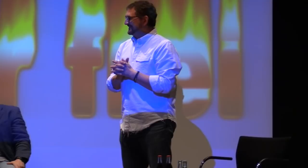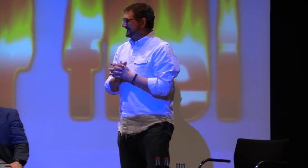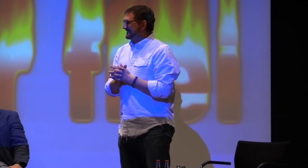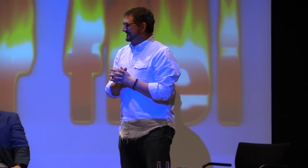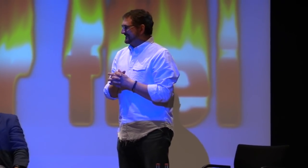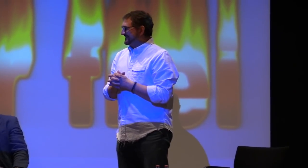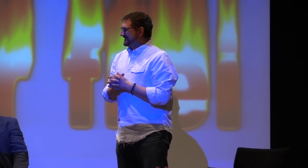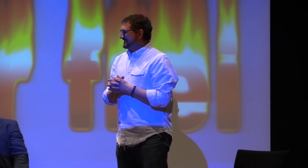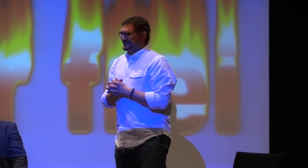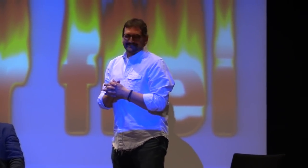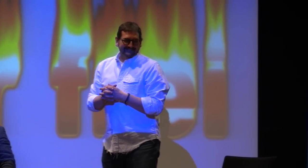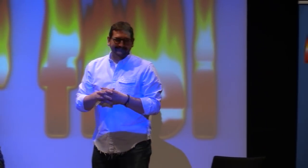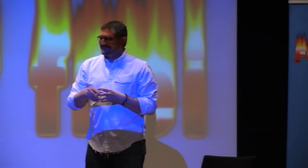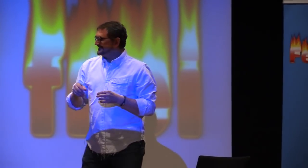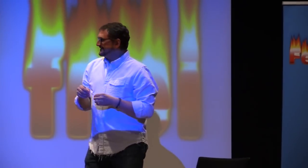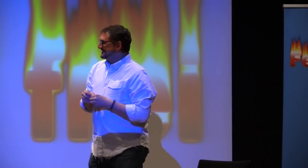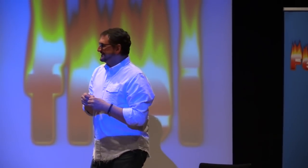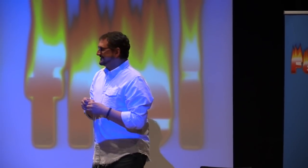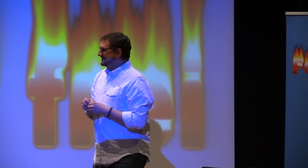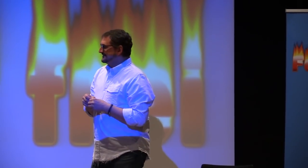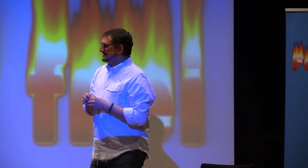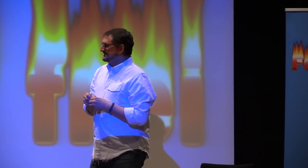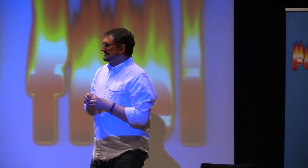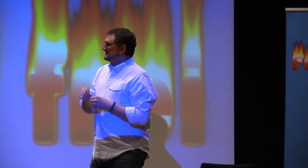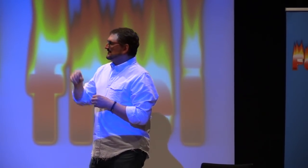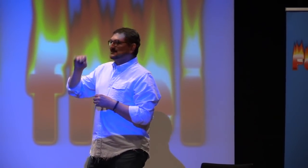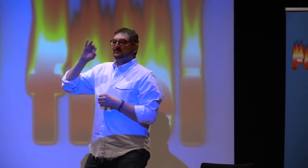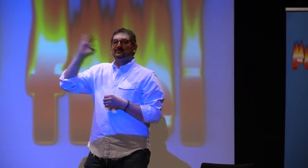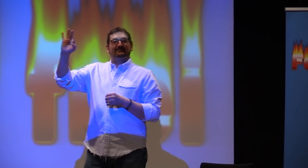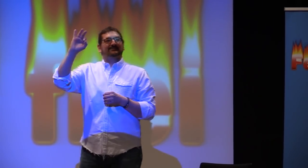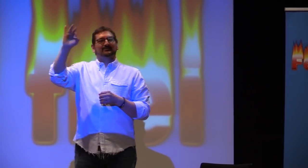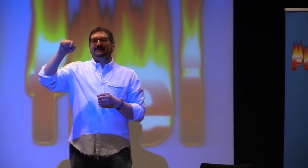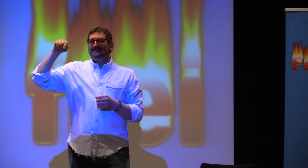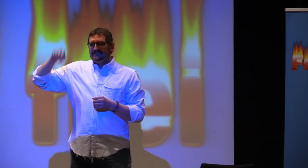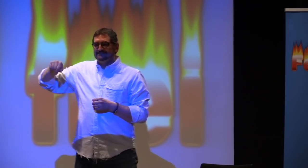Ja, du bist doch nur wegen der Cola nach vorne gekommen, oder? Hast du das schon gemacht, oder? Nee, ich bleib am Wasser.